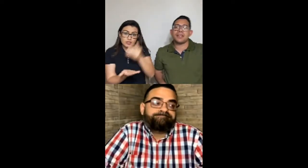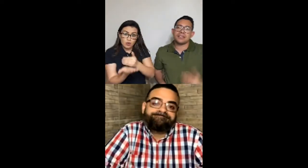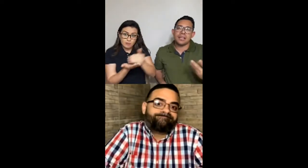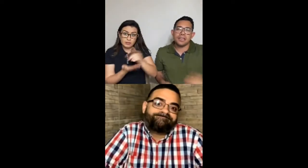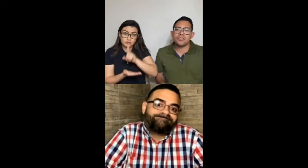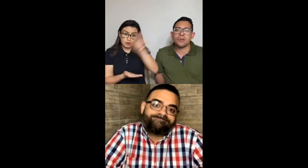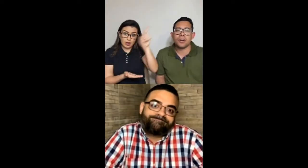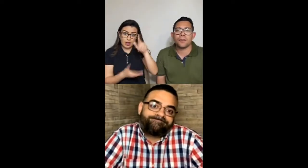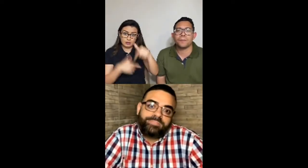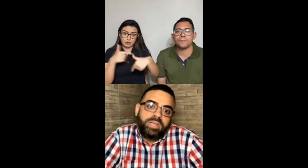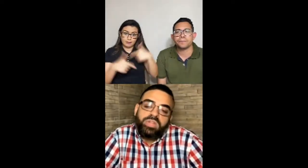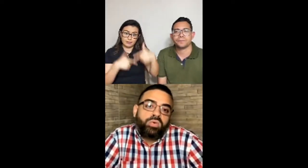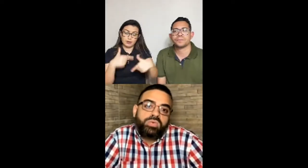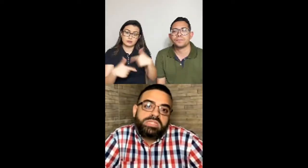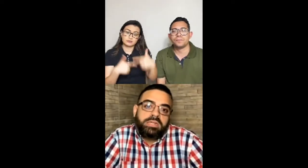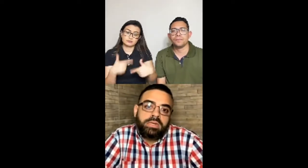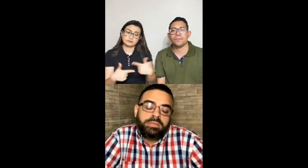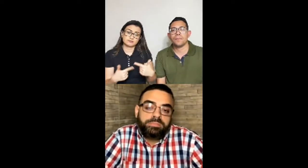trabalho na Tailândia ou não?